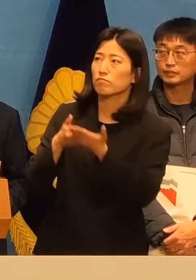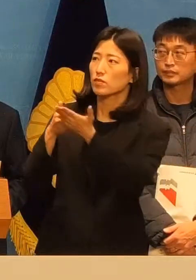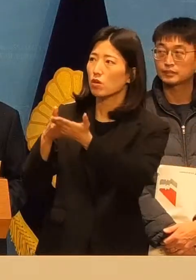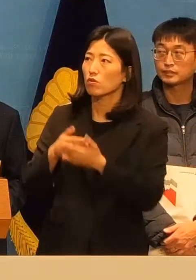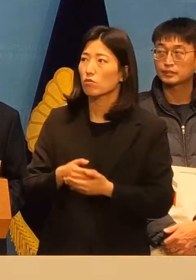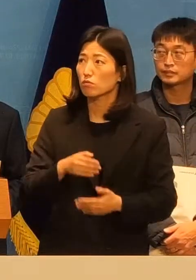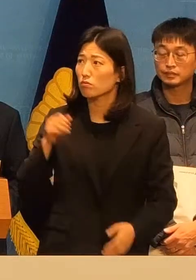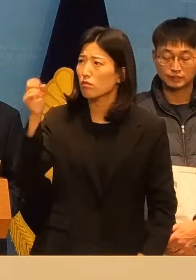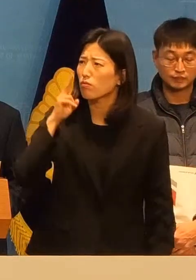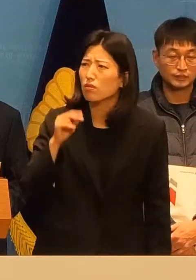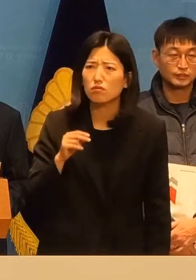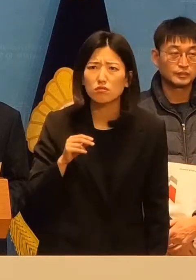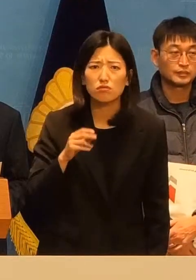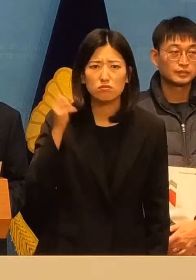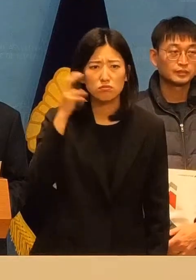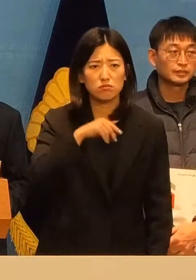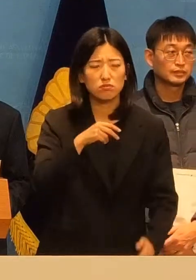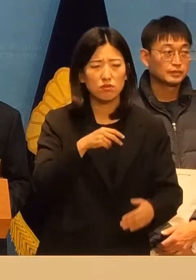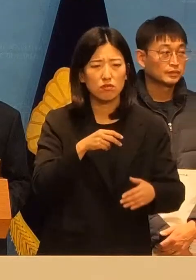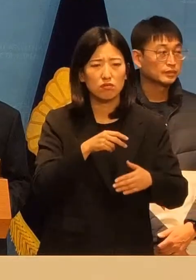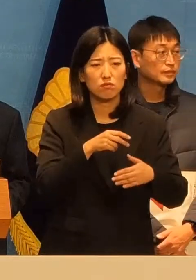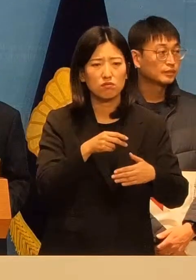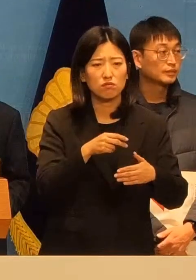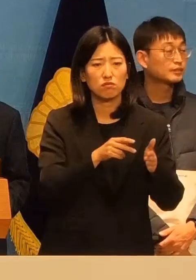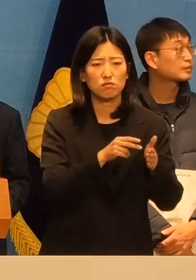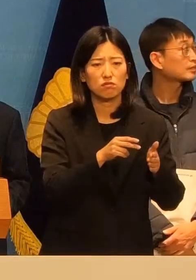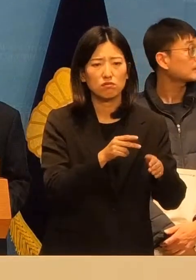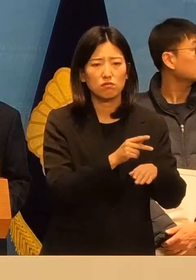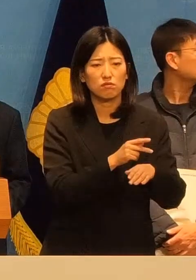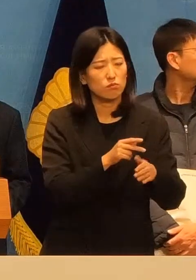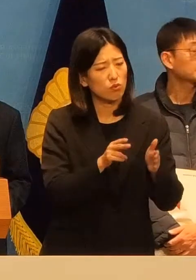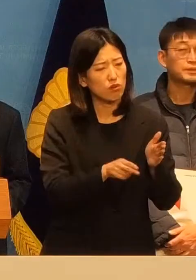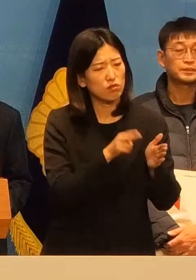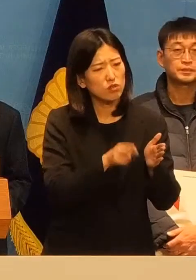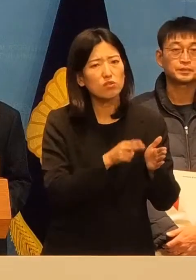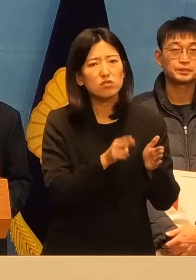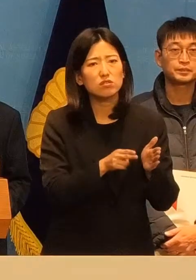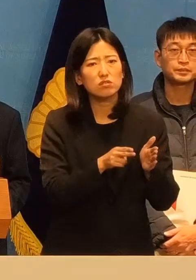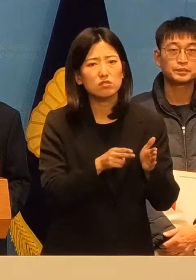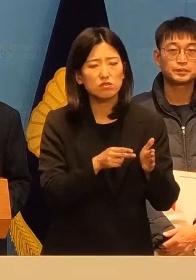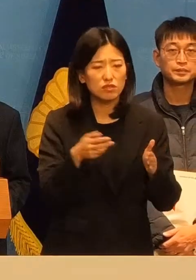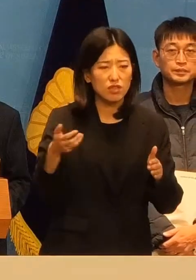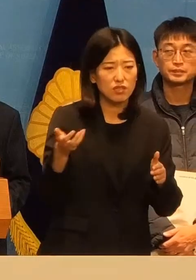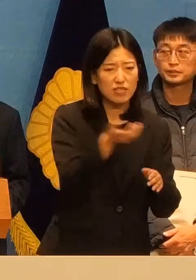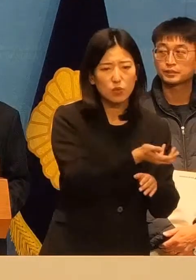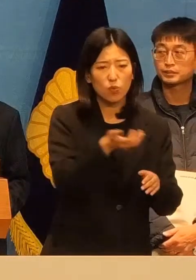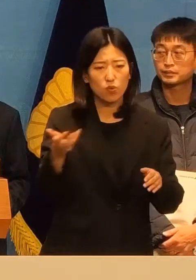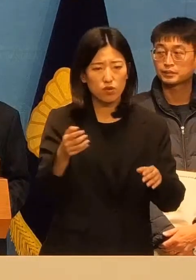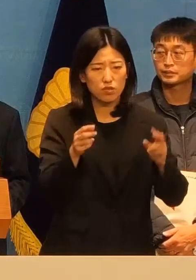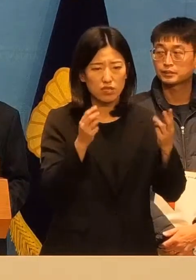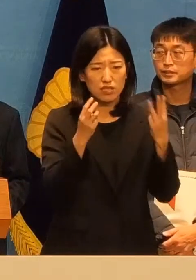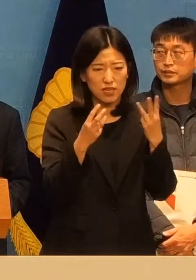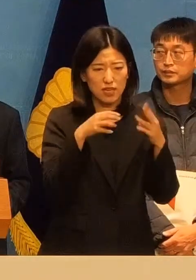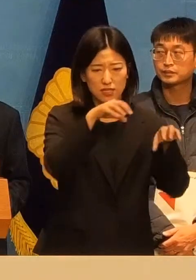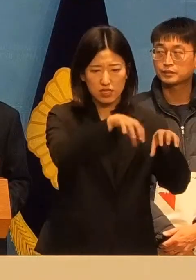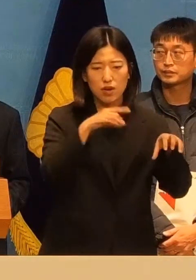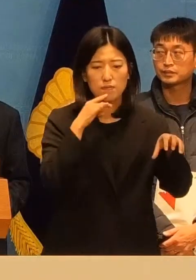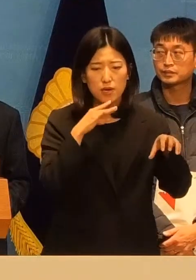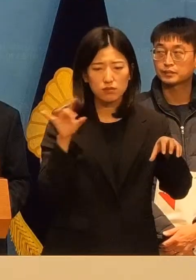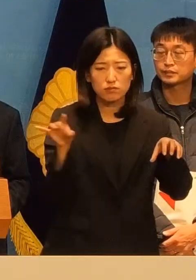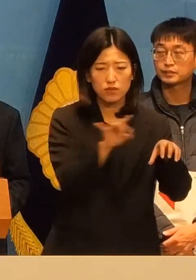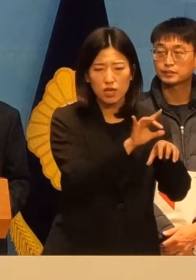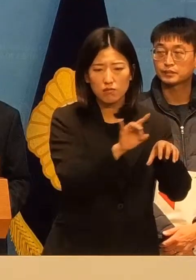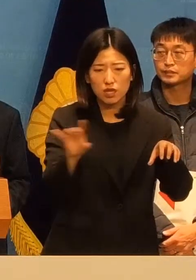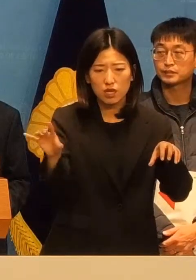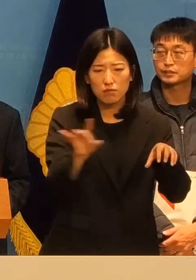어인일인지 셔틀 열차로 다르게 통과돼 가지고 저희가 그에 대한 반대 입장을 밝히기 위해서 이 자리에 왔습니다.